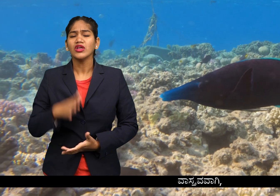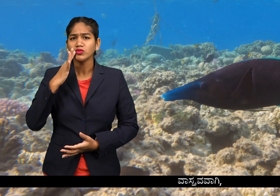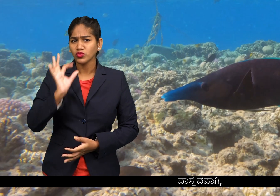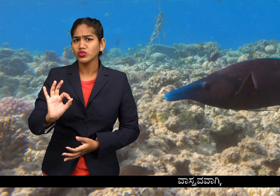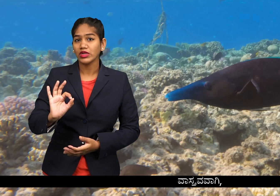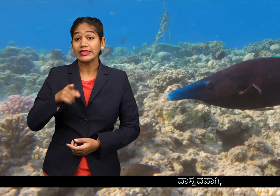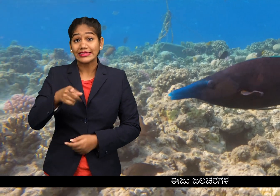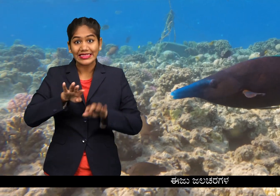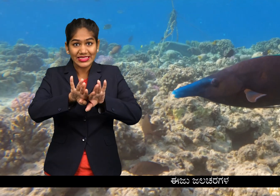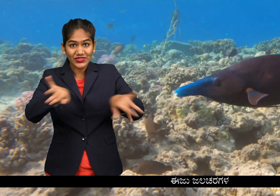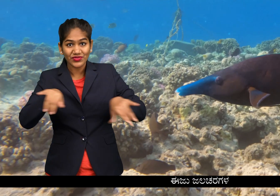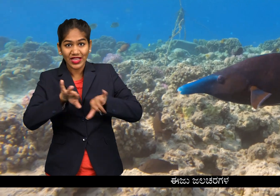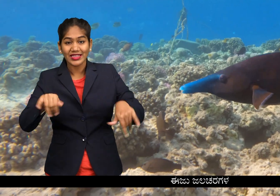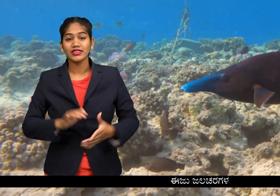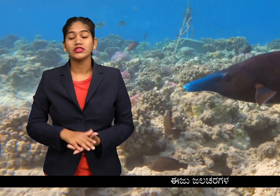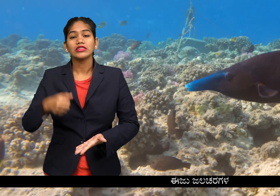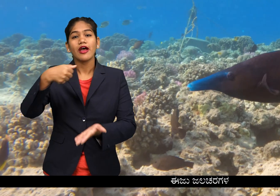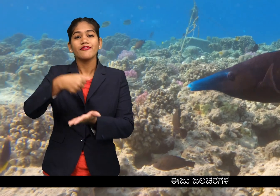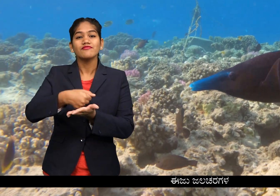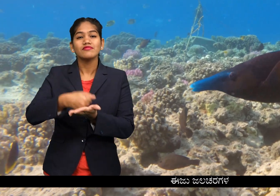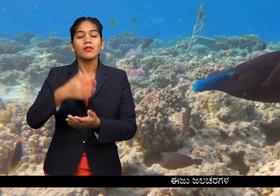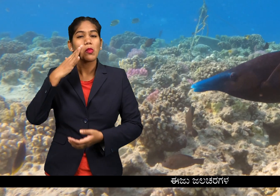ವಾಸ್ತವವಾಗಿ ಈಜು ಜಲಚರಗಳ